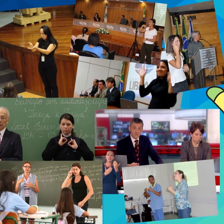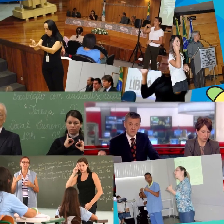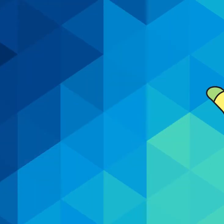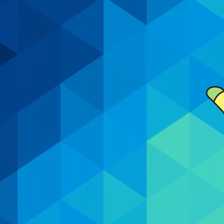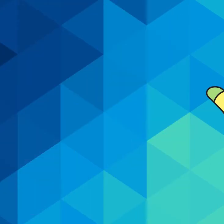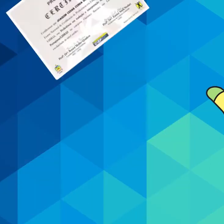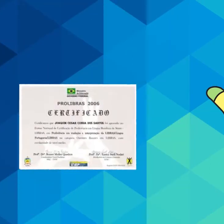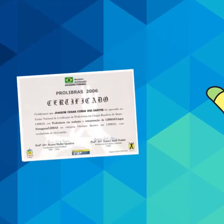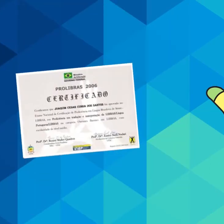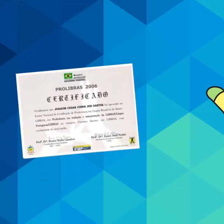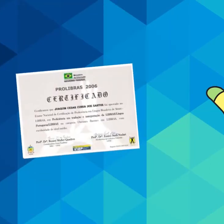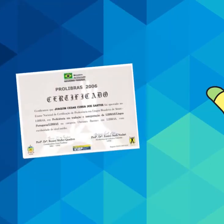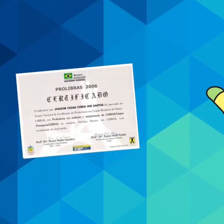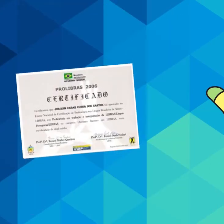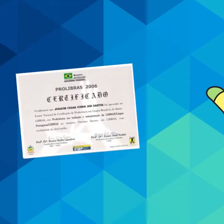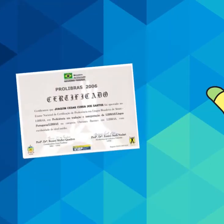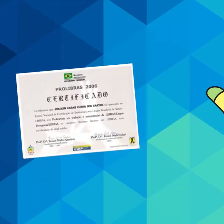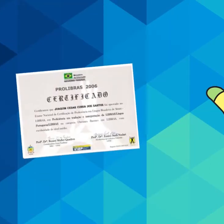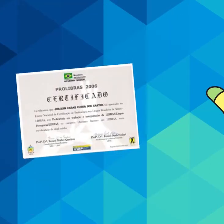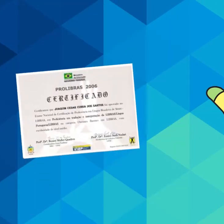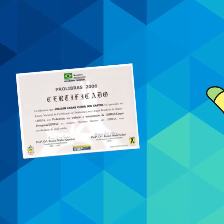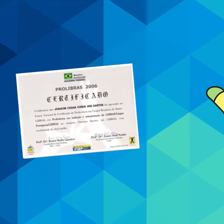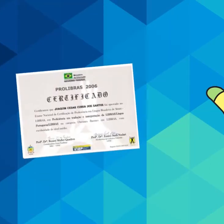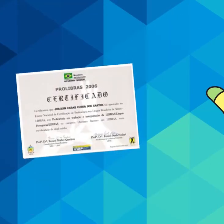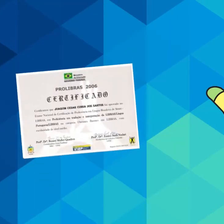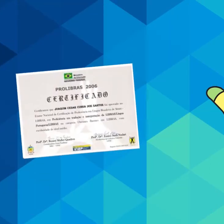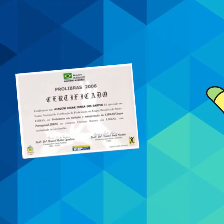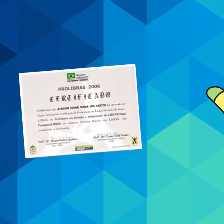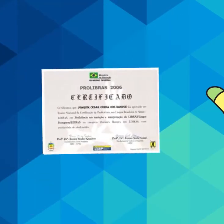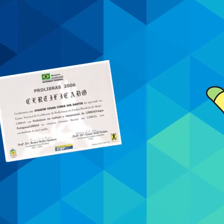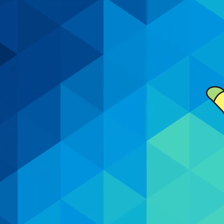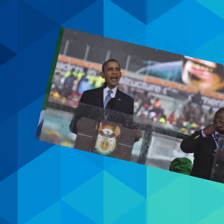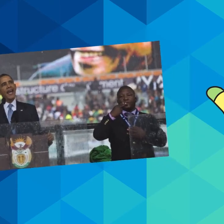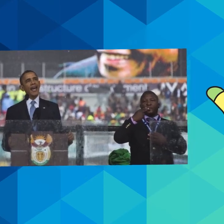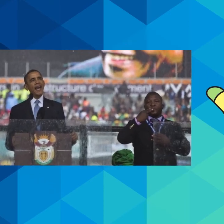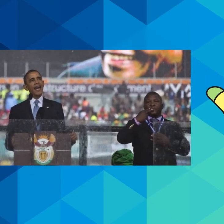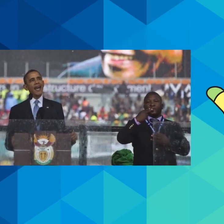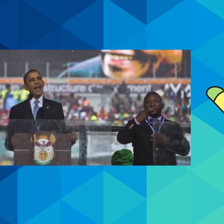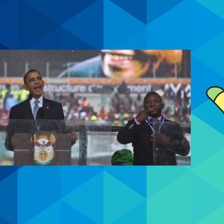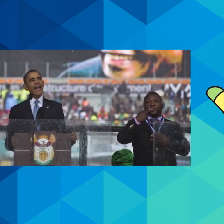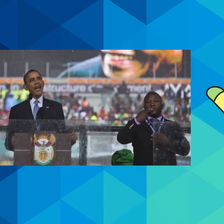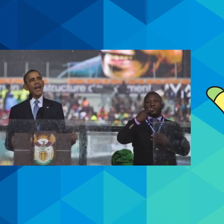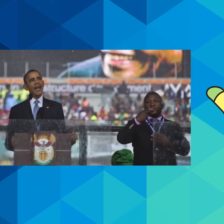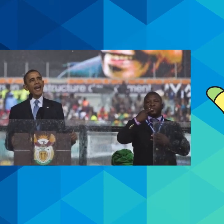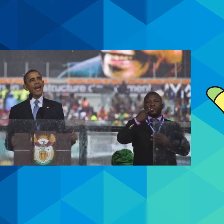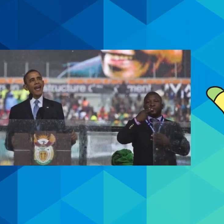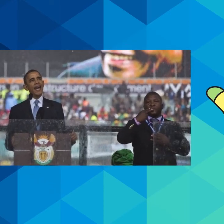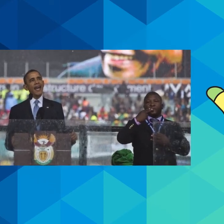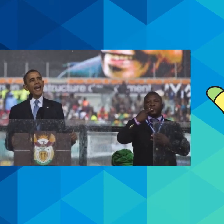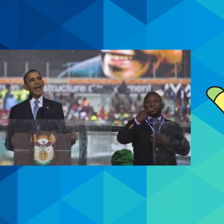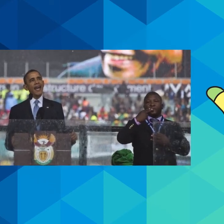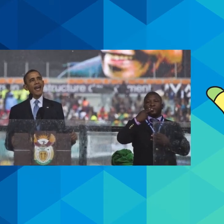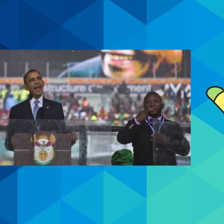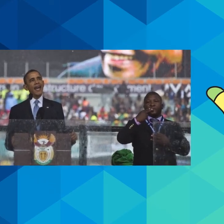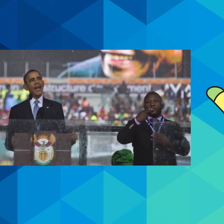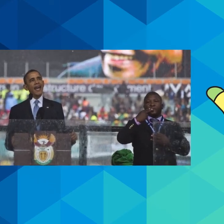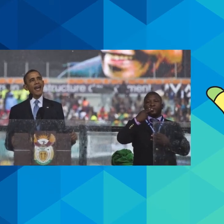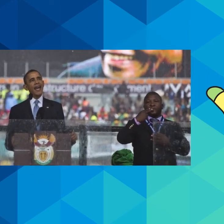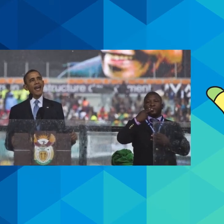profissional seja qualificado e bem preparado para exercer tal função, se dedicando de forma imparcial e ética ao